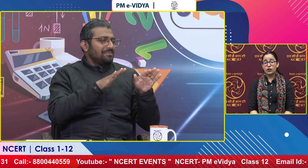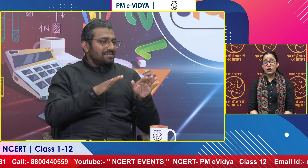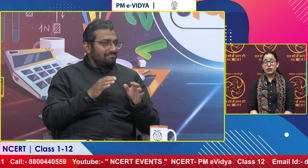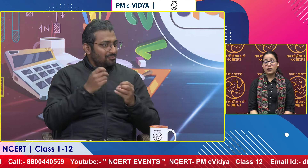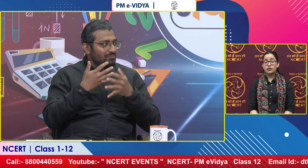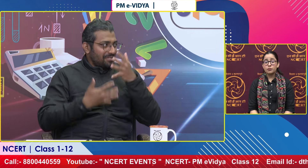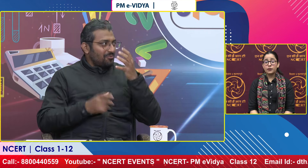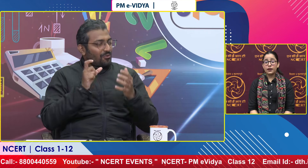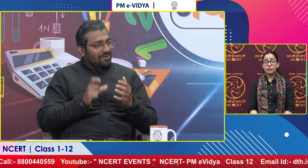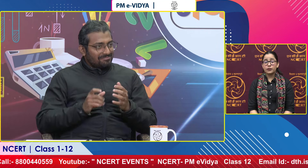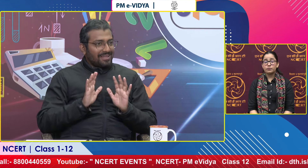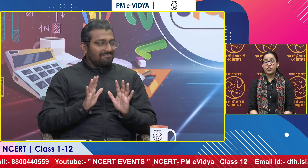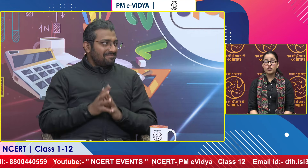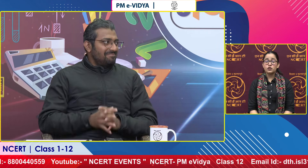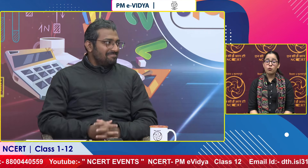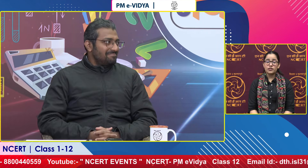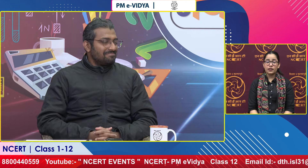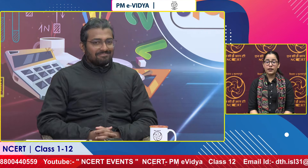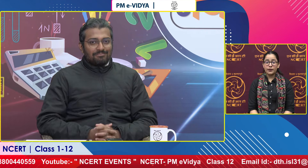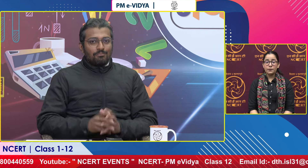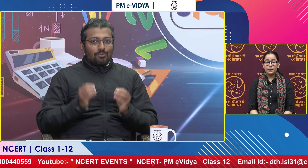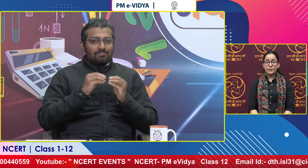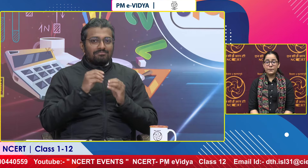का। कलर्स पे डिपेंड, मतलब वेरिएशंस बहुत ज़्यादा हैं,